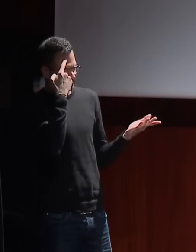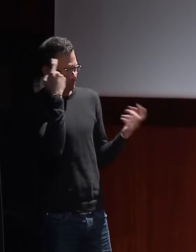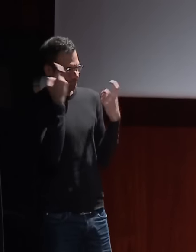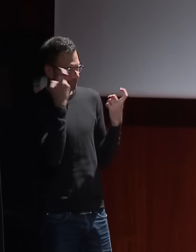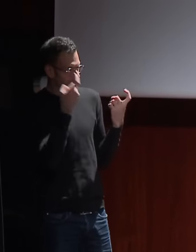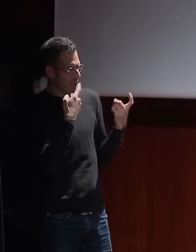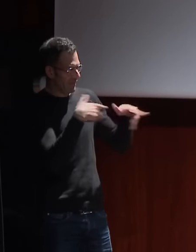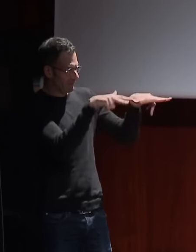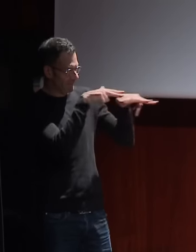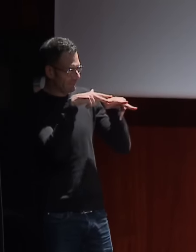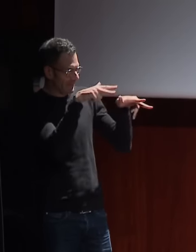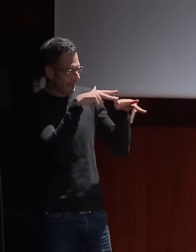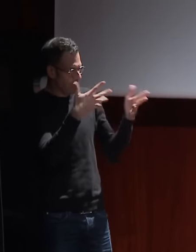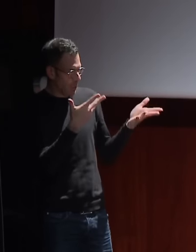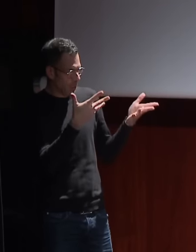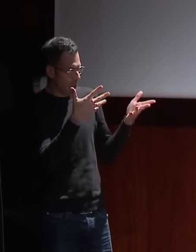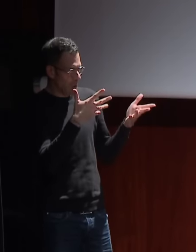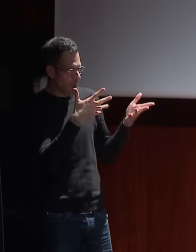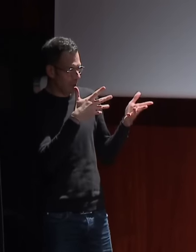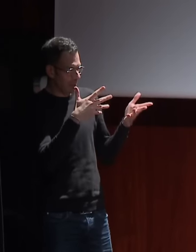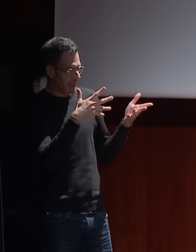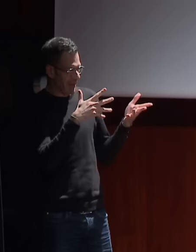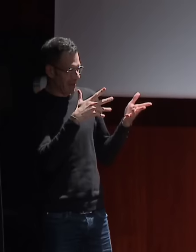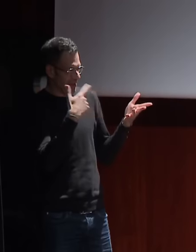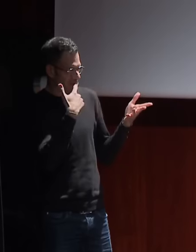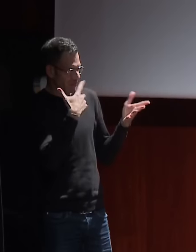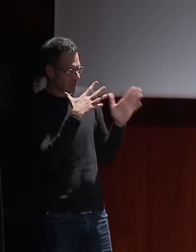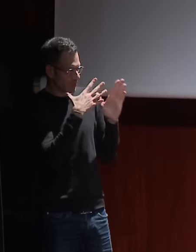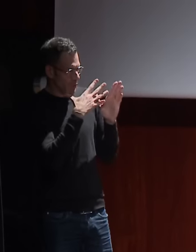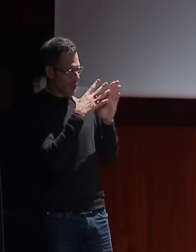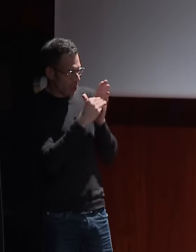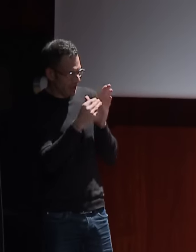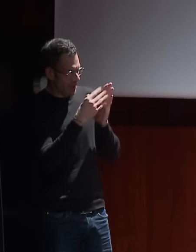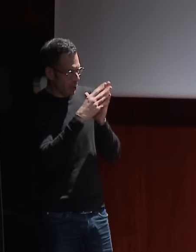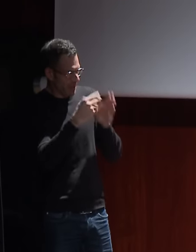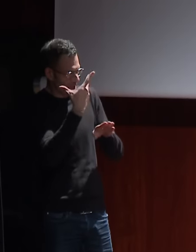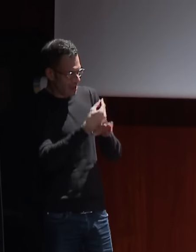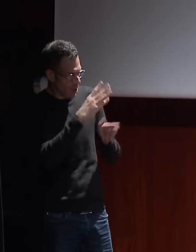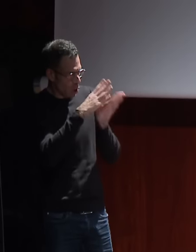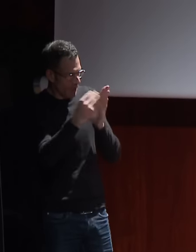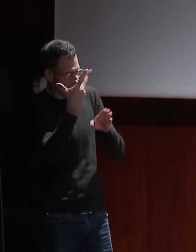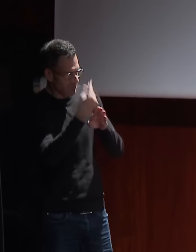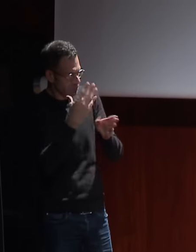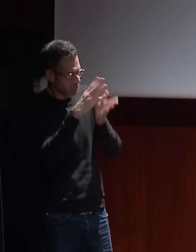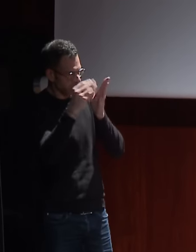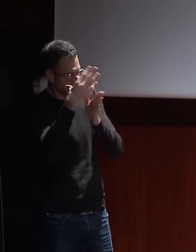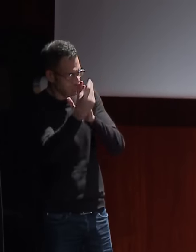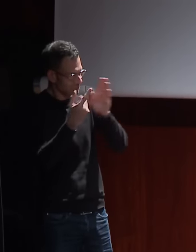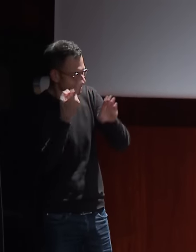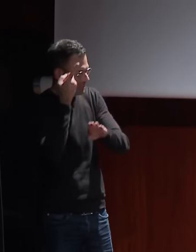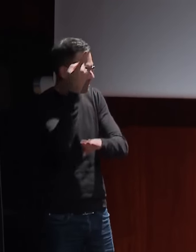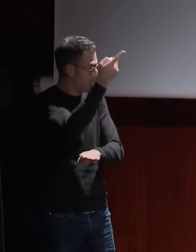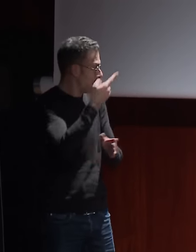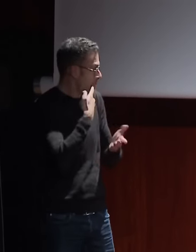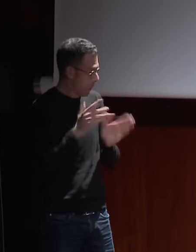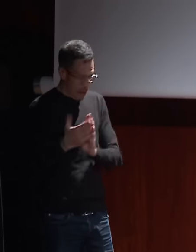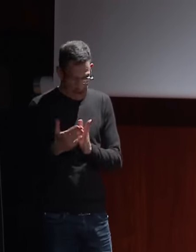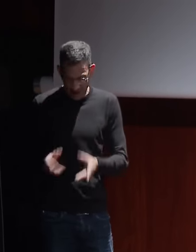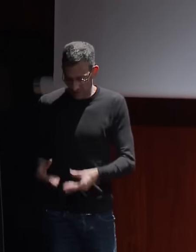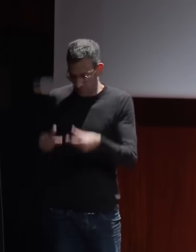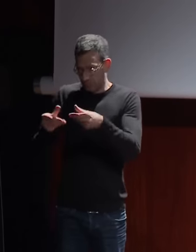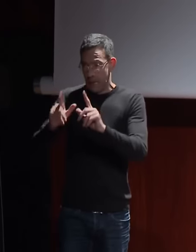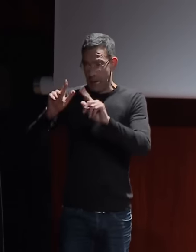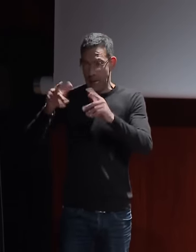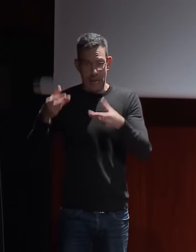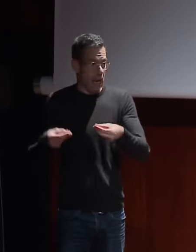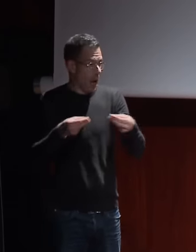même la question des transferts, vous voyez, jusqu'à la nuit des temps, alors que le livre, a priori, ne pose pas cette question-là. La vidéo est